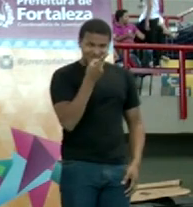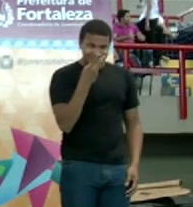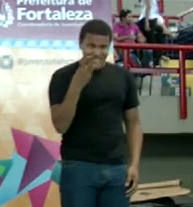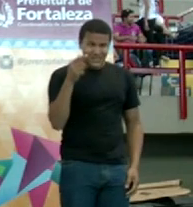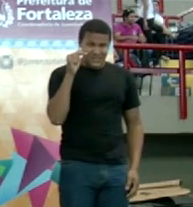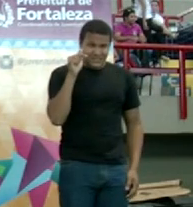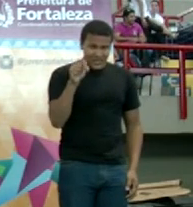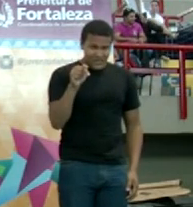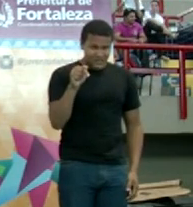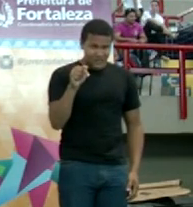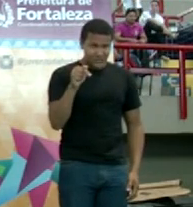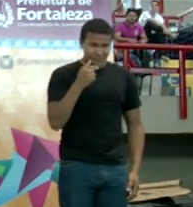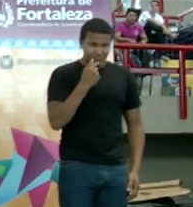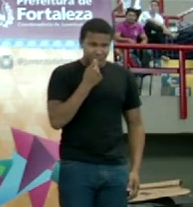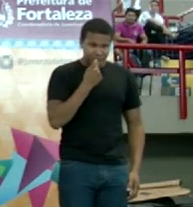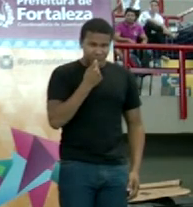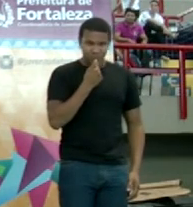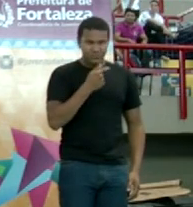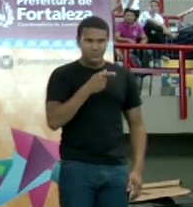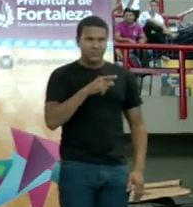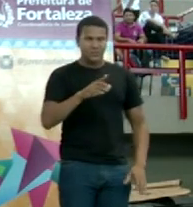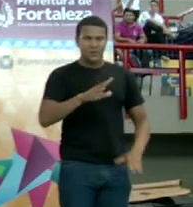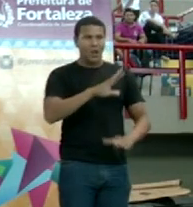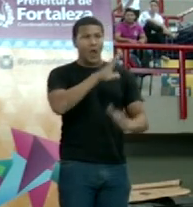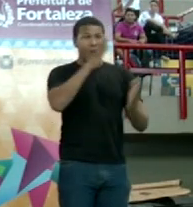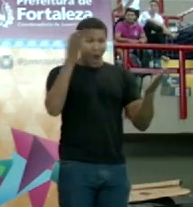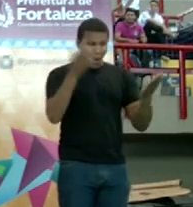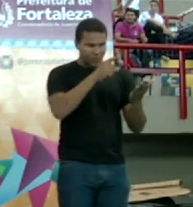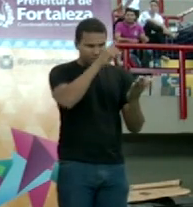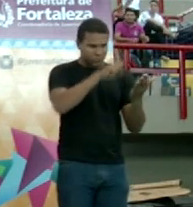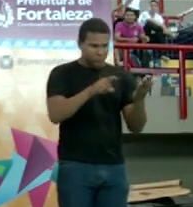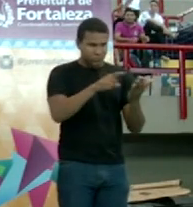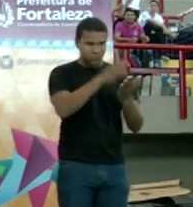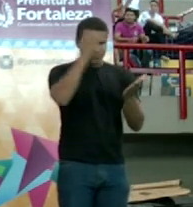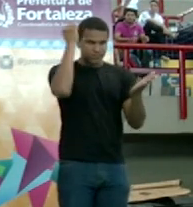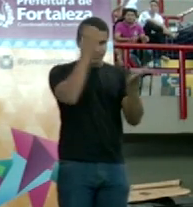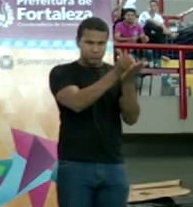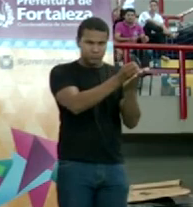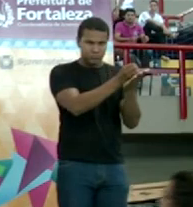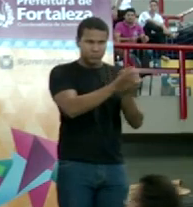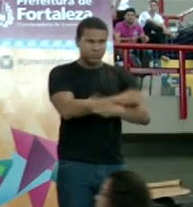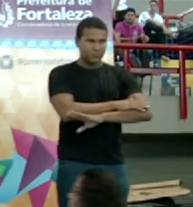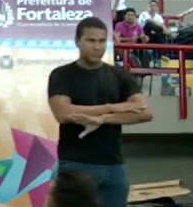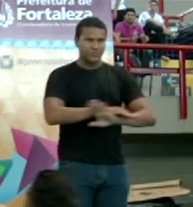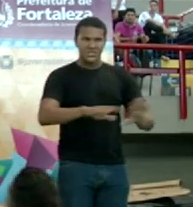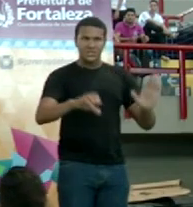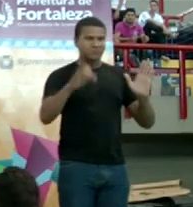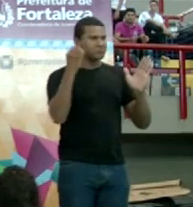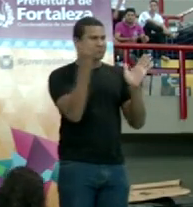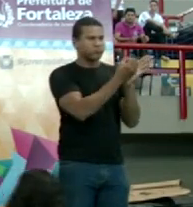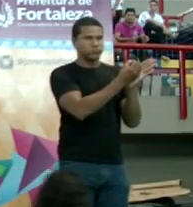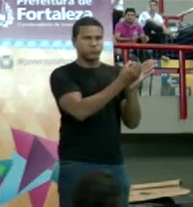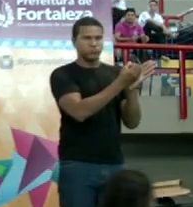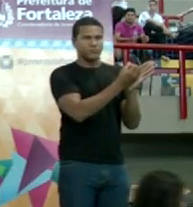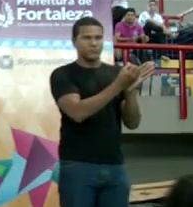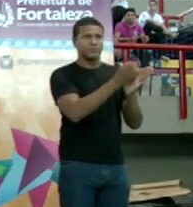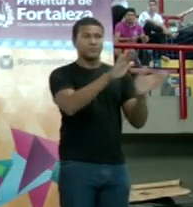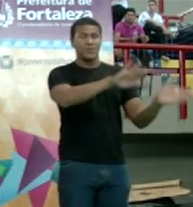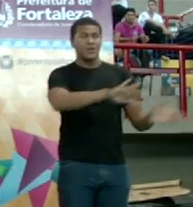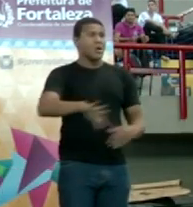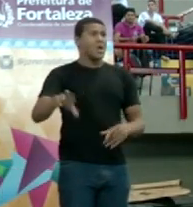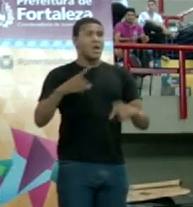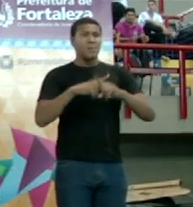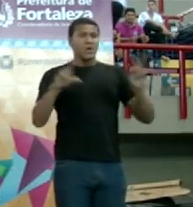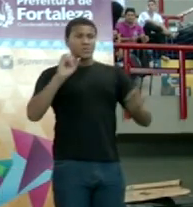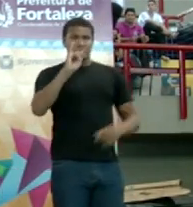no Enem só começa a ser corrigida acima de 8 linhas. Mas não é o